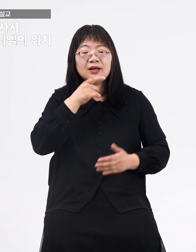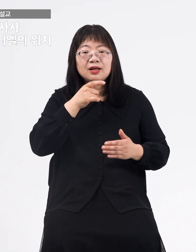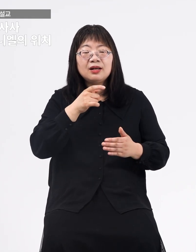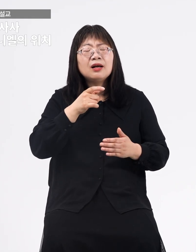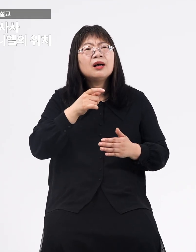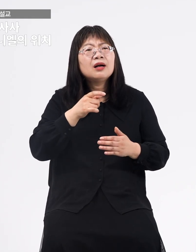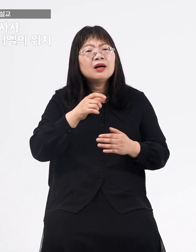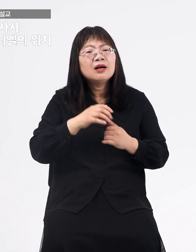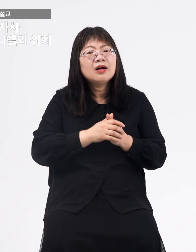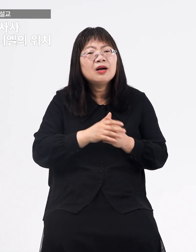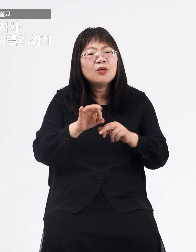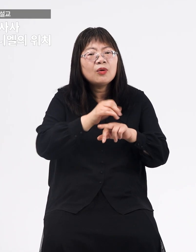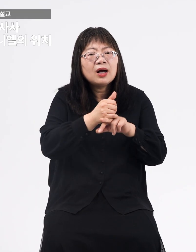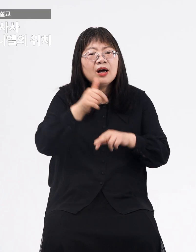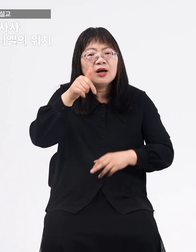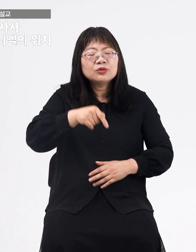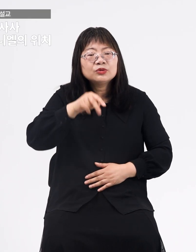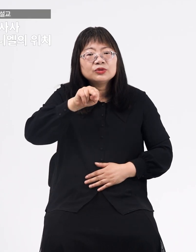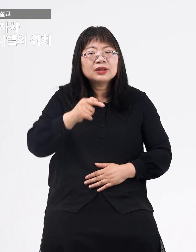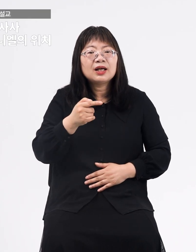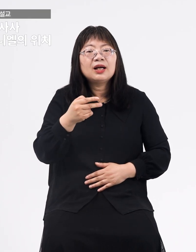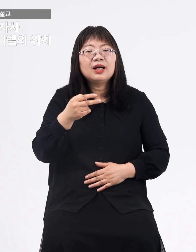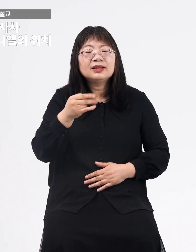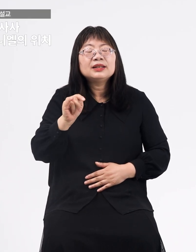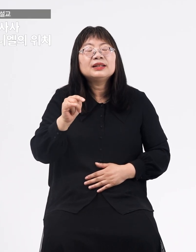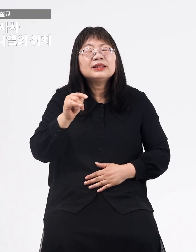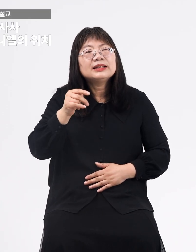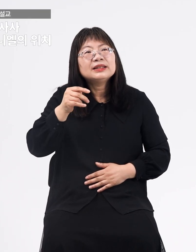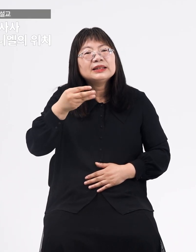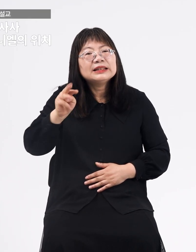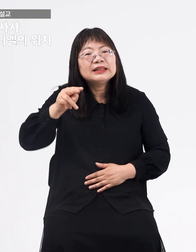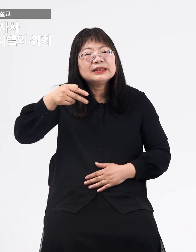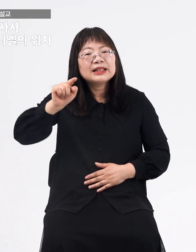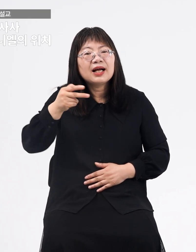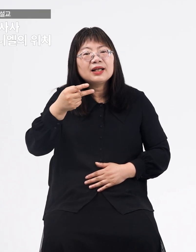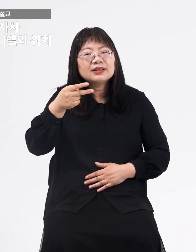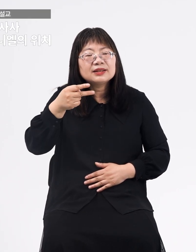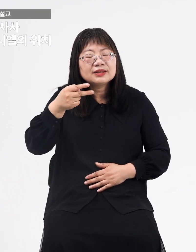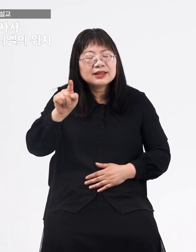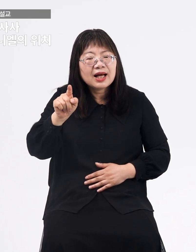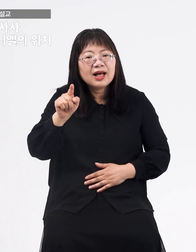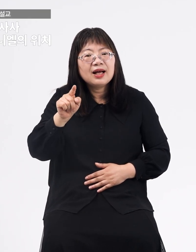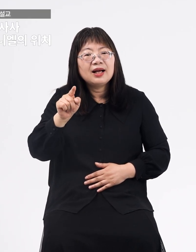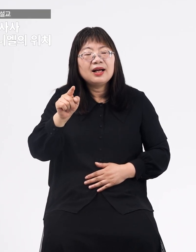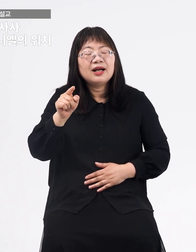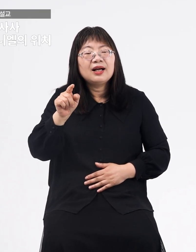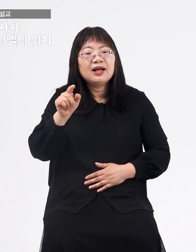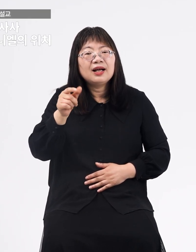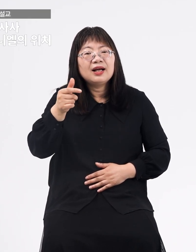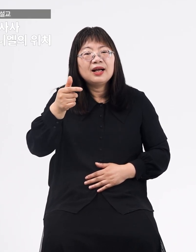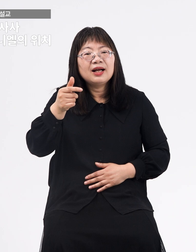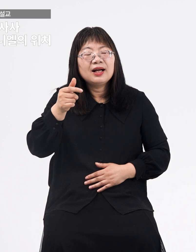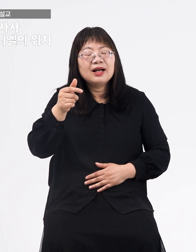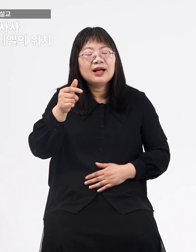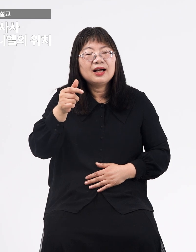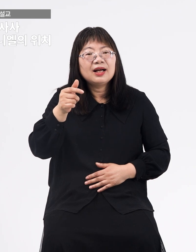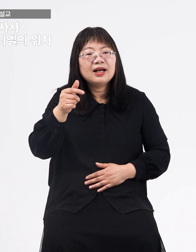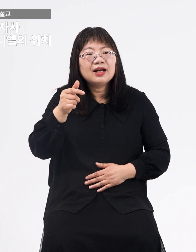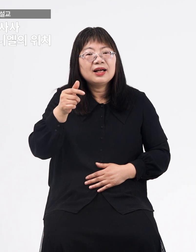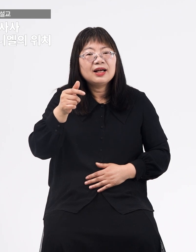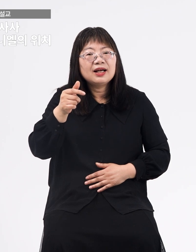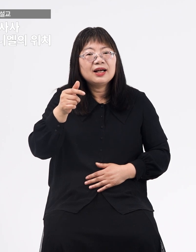왕 구산 리사다임의 손에 파셨으므로 이스라엘 자손이